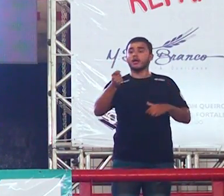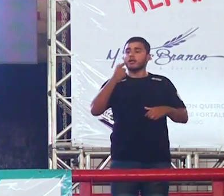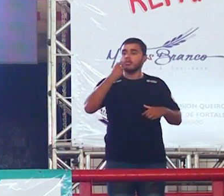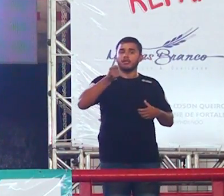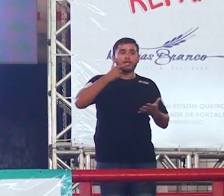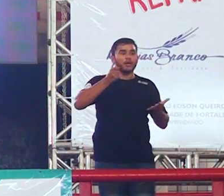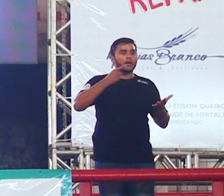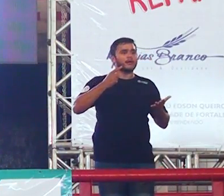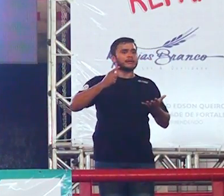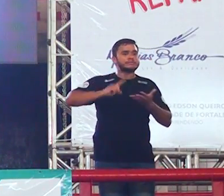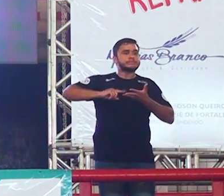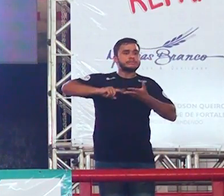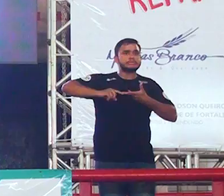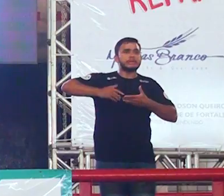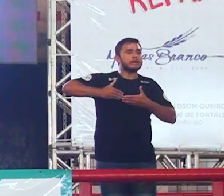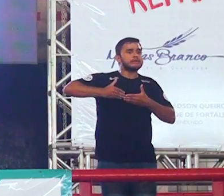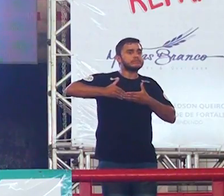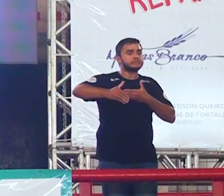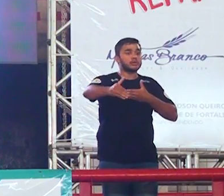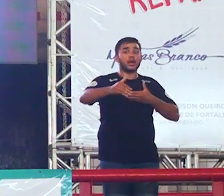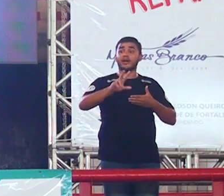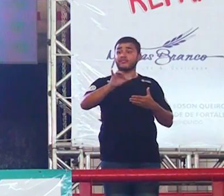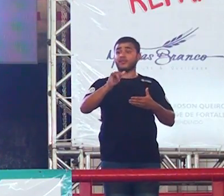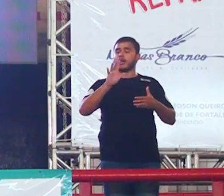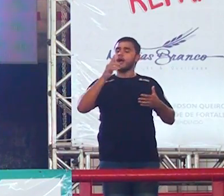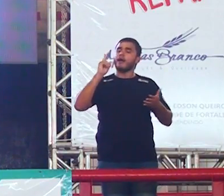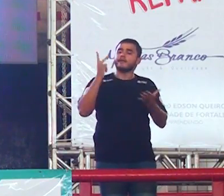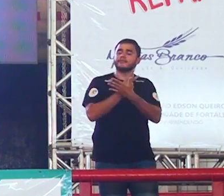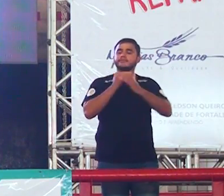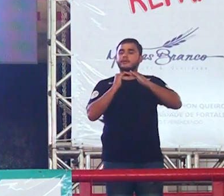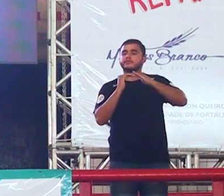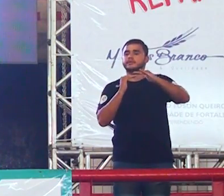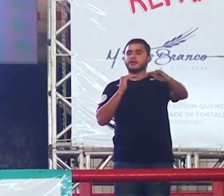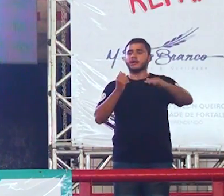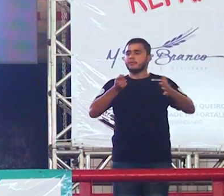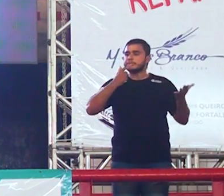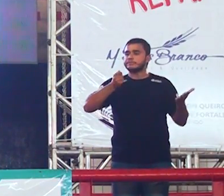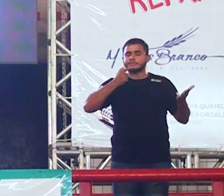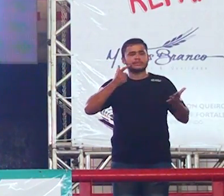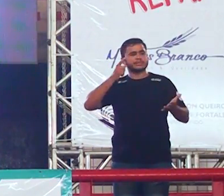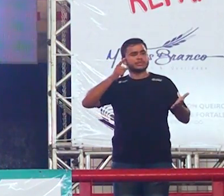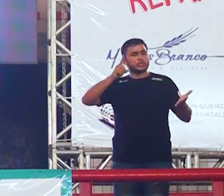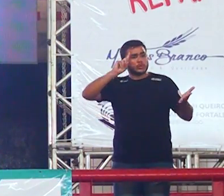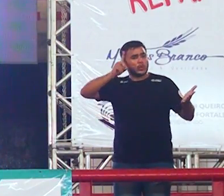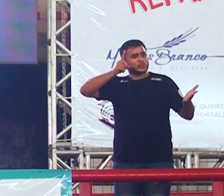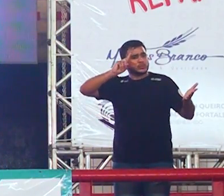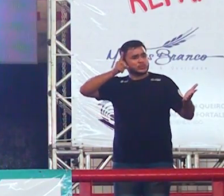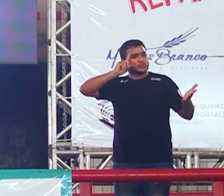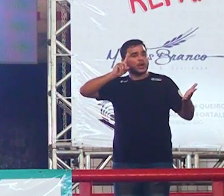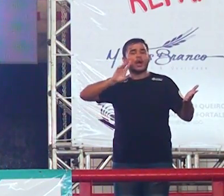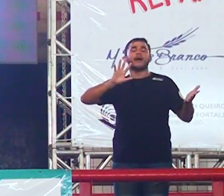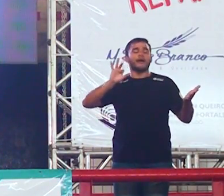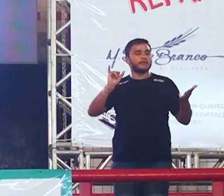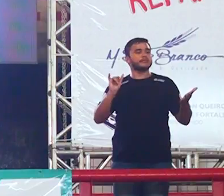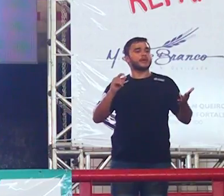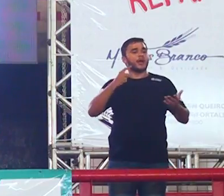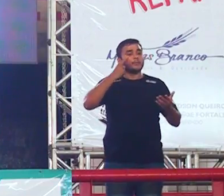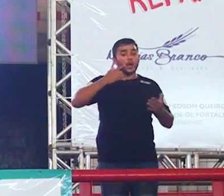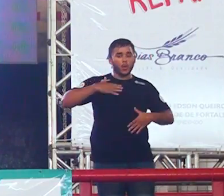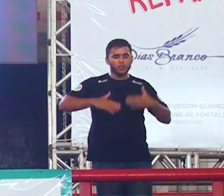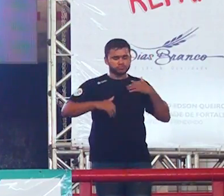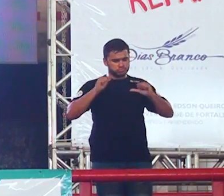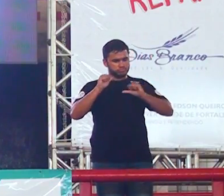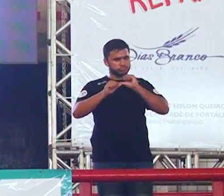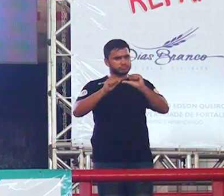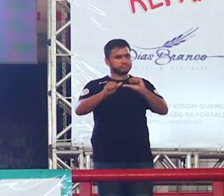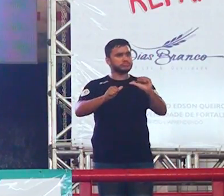uma concentração constante, gerado pela ingestão diária desse hormônio. É por isso que